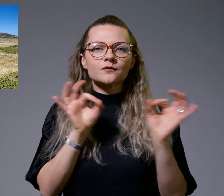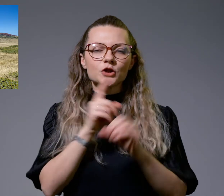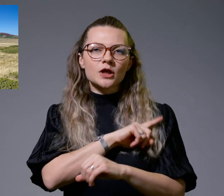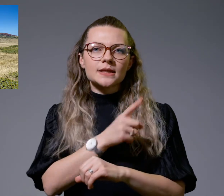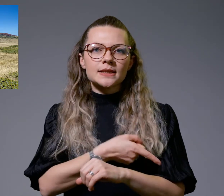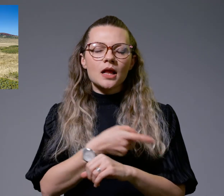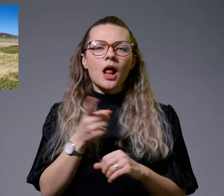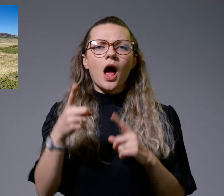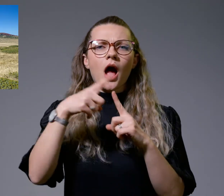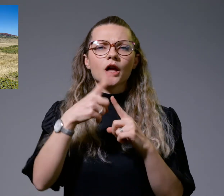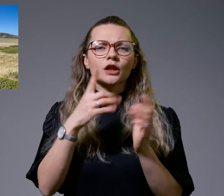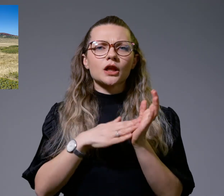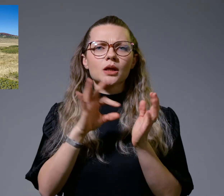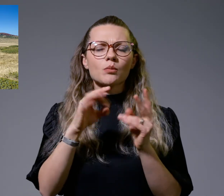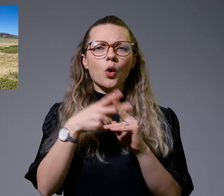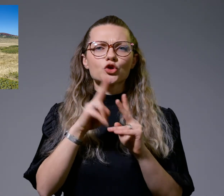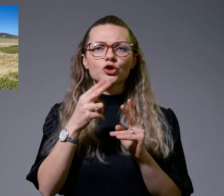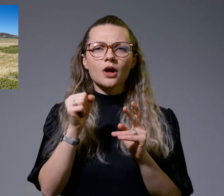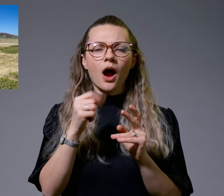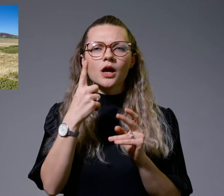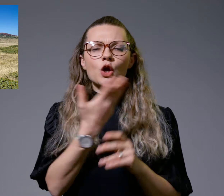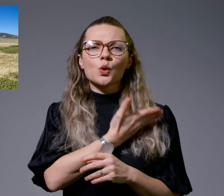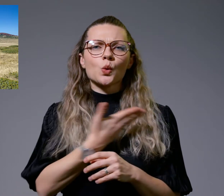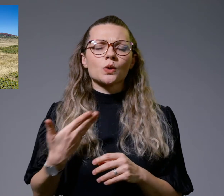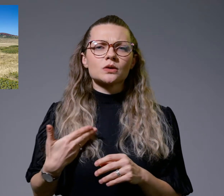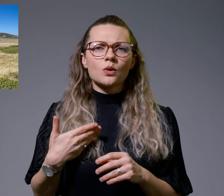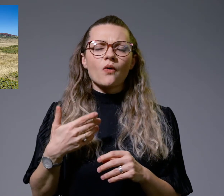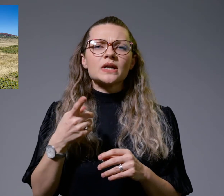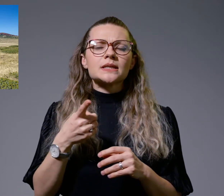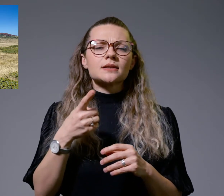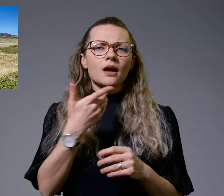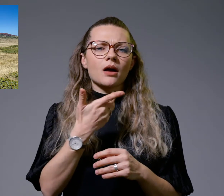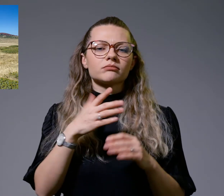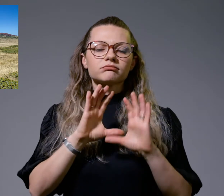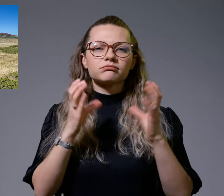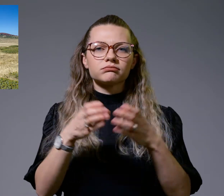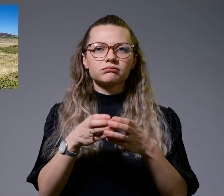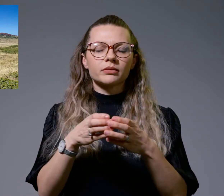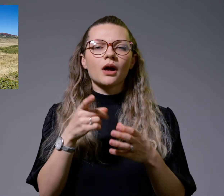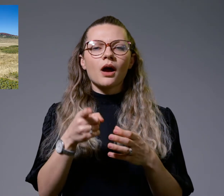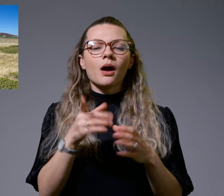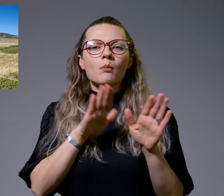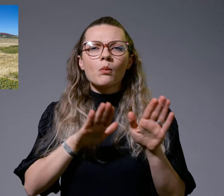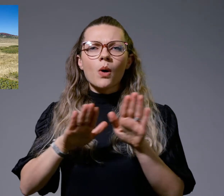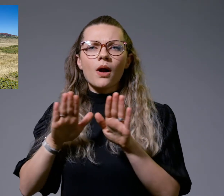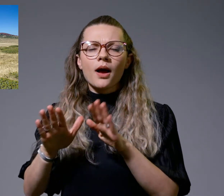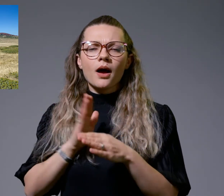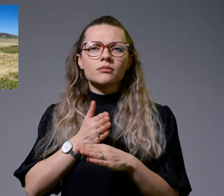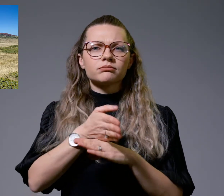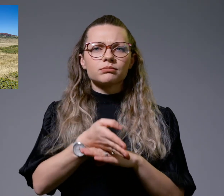Тимочката и Југословенската дивизија, постепено бил пробиен фронтот, најпрво